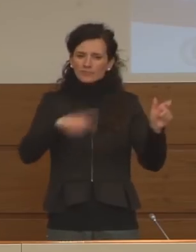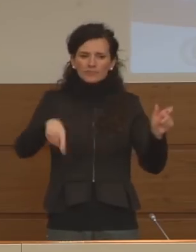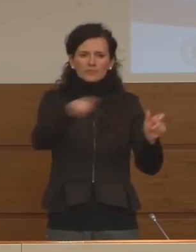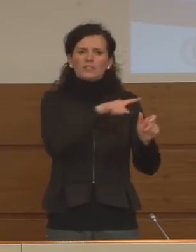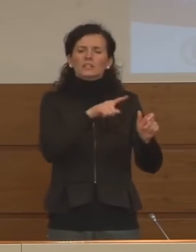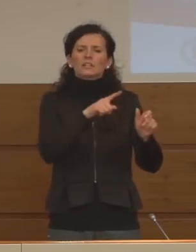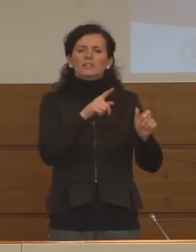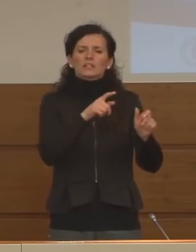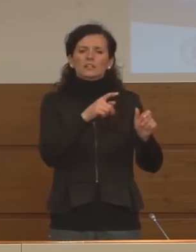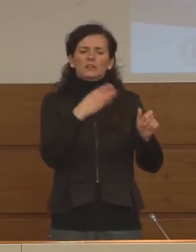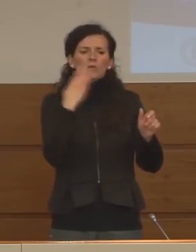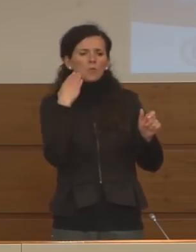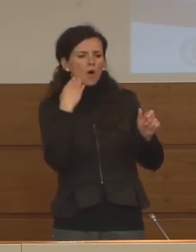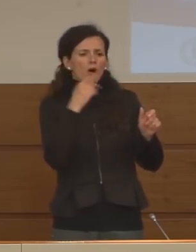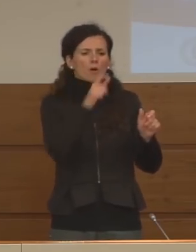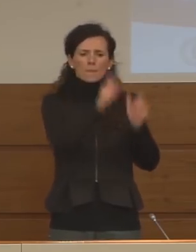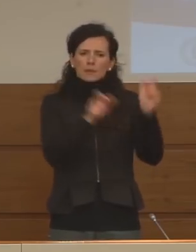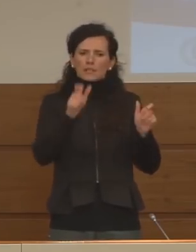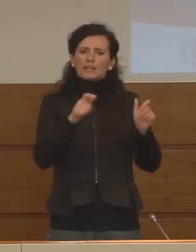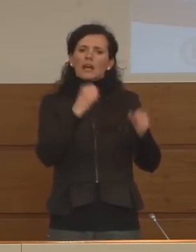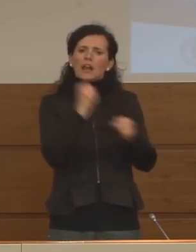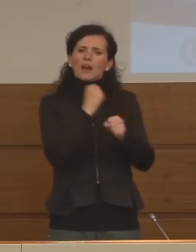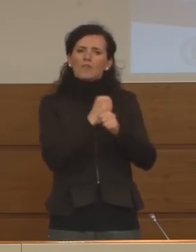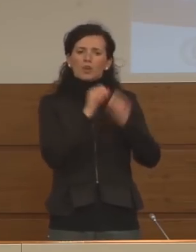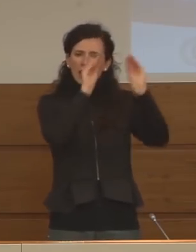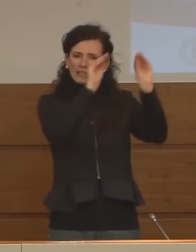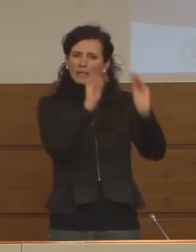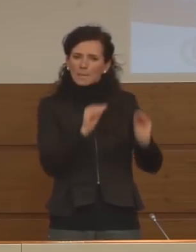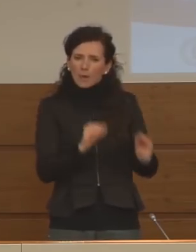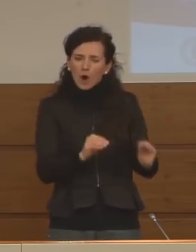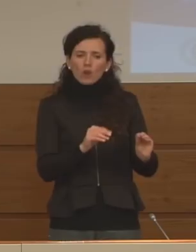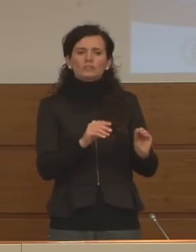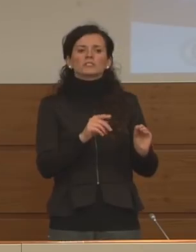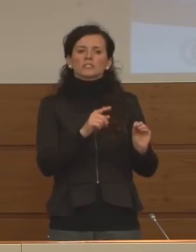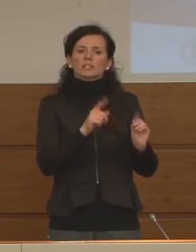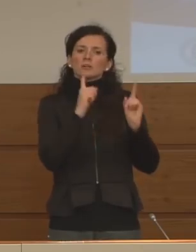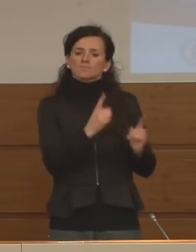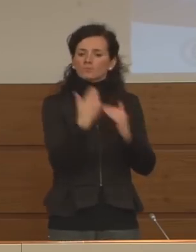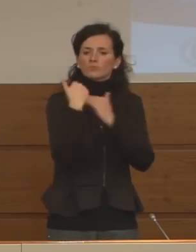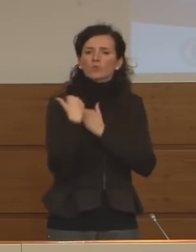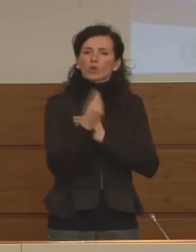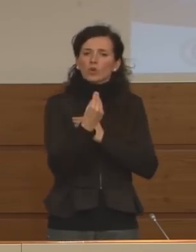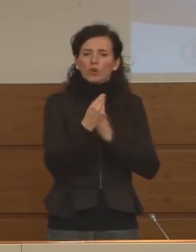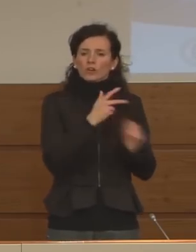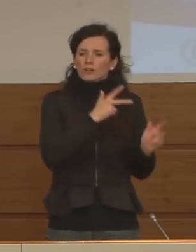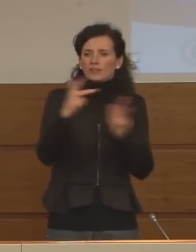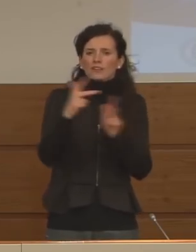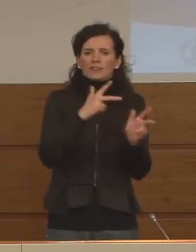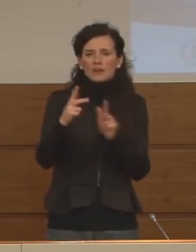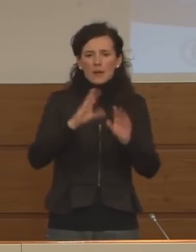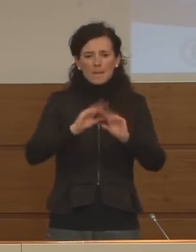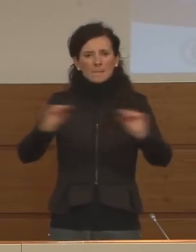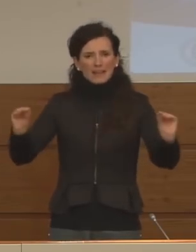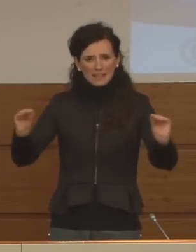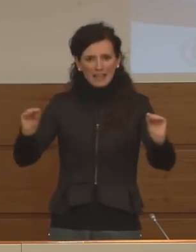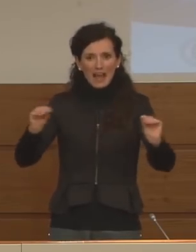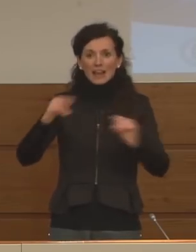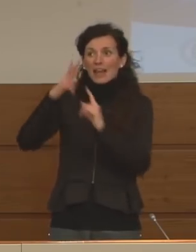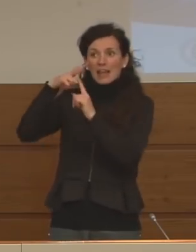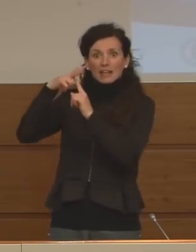depositi che sono preposti alla distribuzione dei materiali che gli aerei ci consegnano